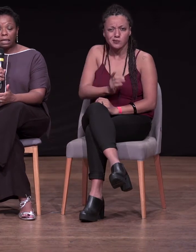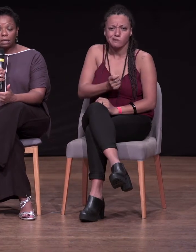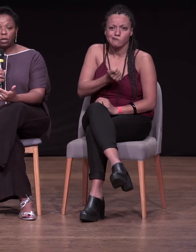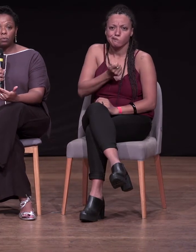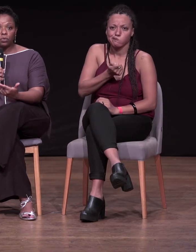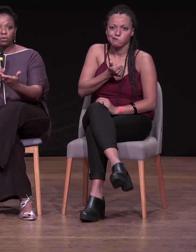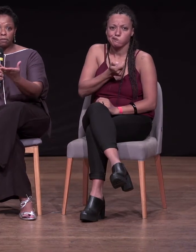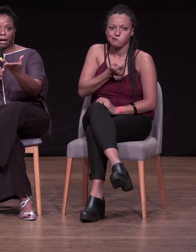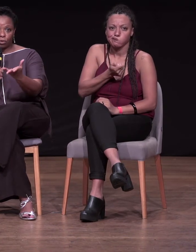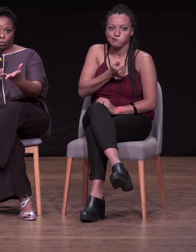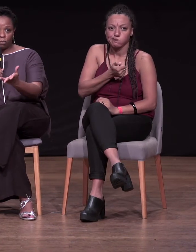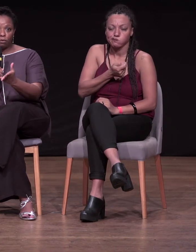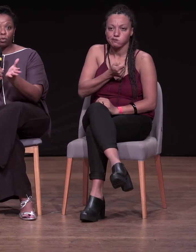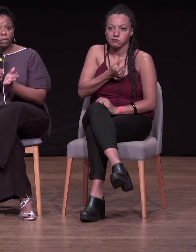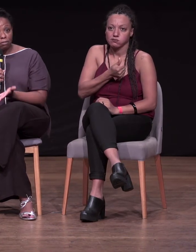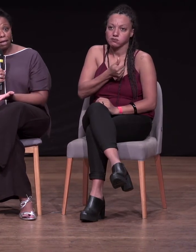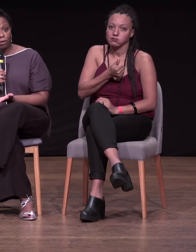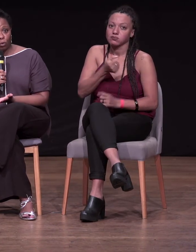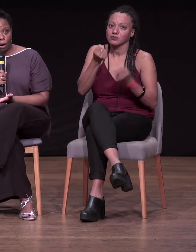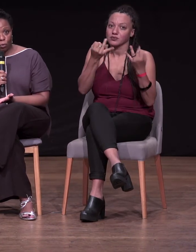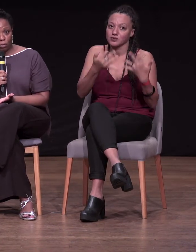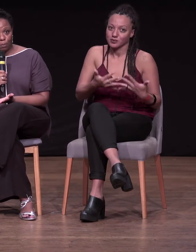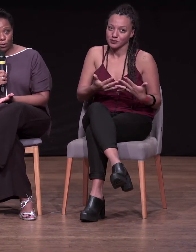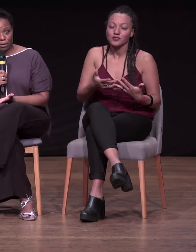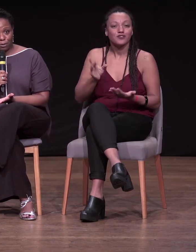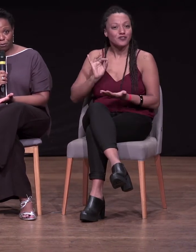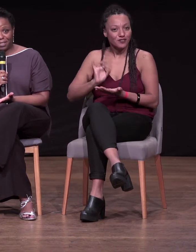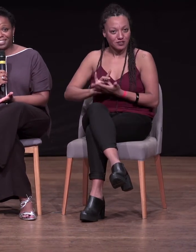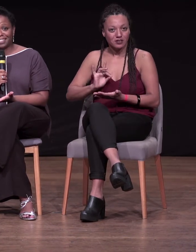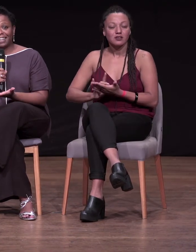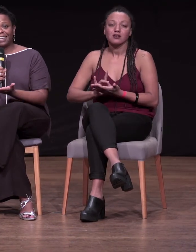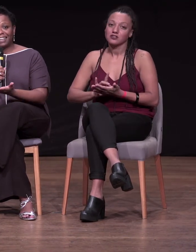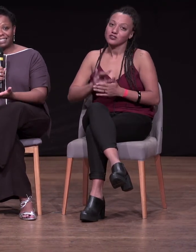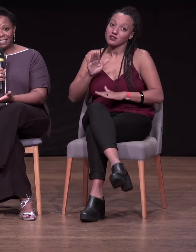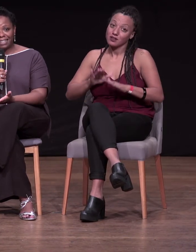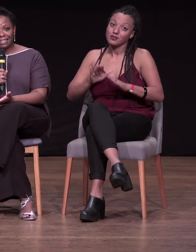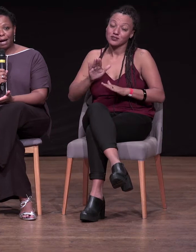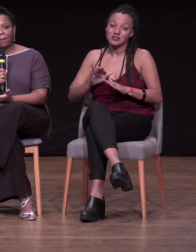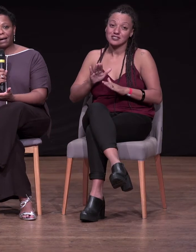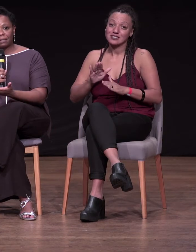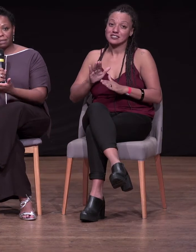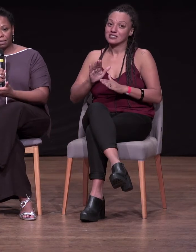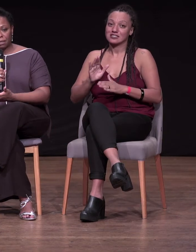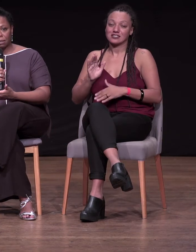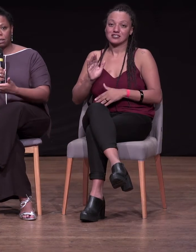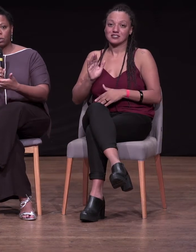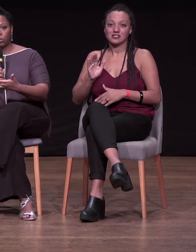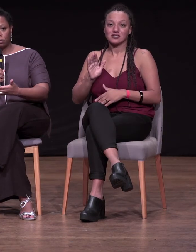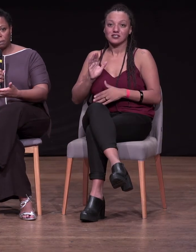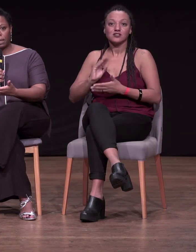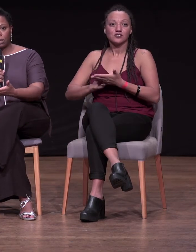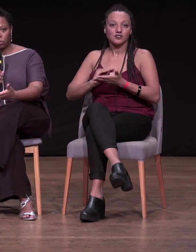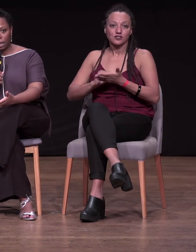né? Então, de fato, fico devendo algo que possa, talvez, se centrar mais nessa questão do feminino